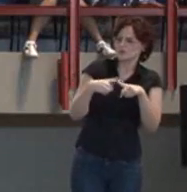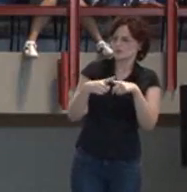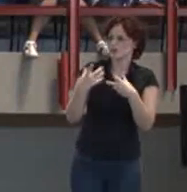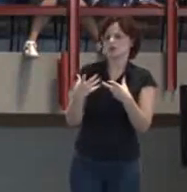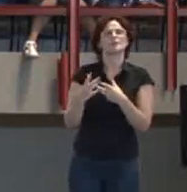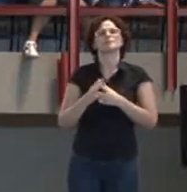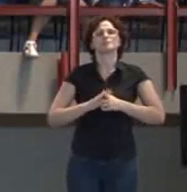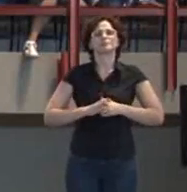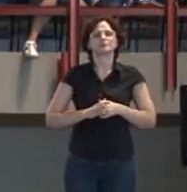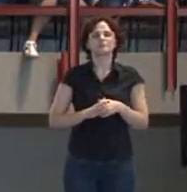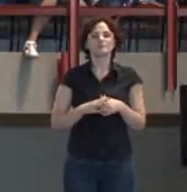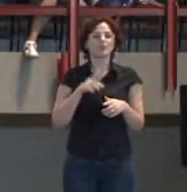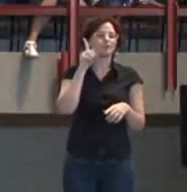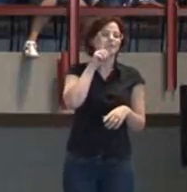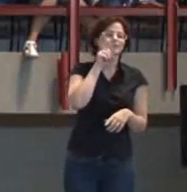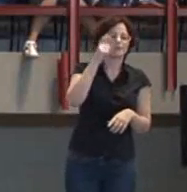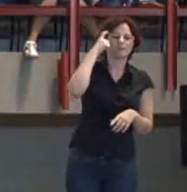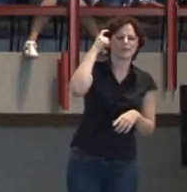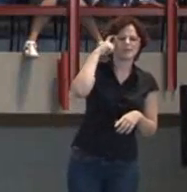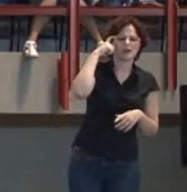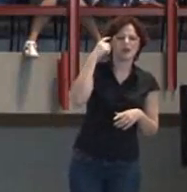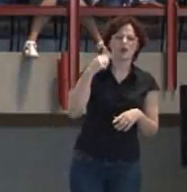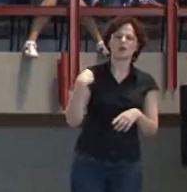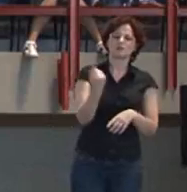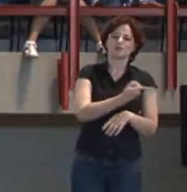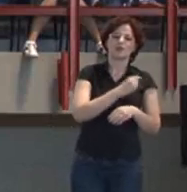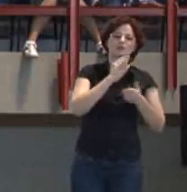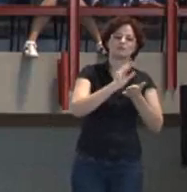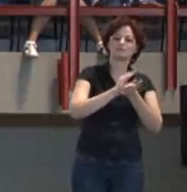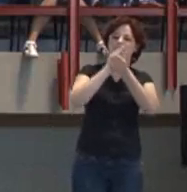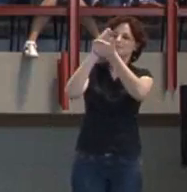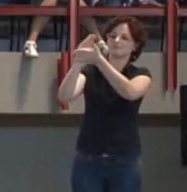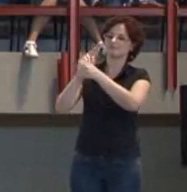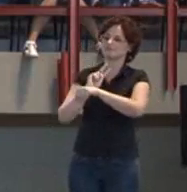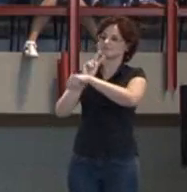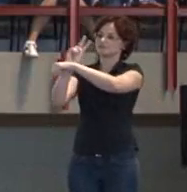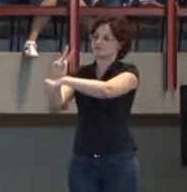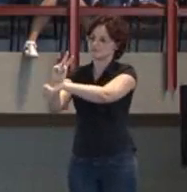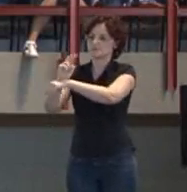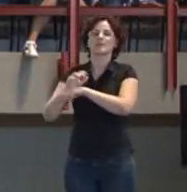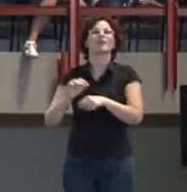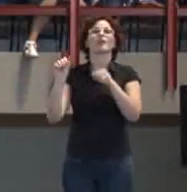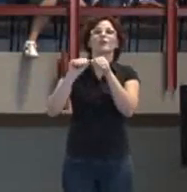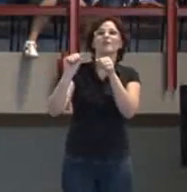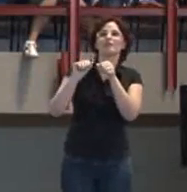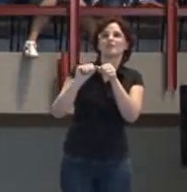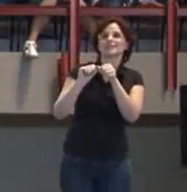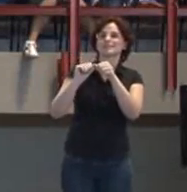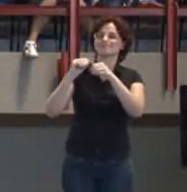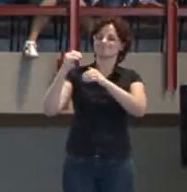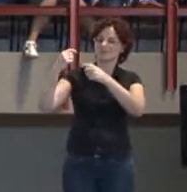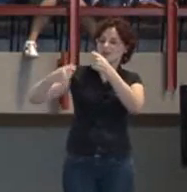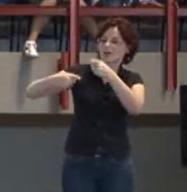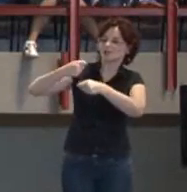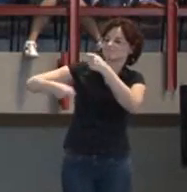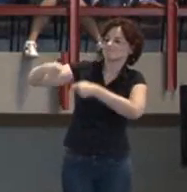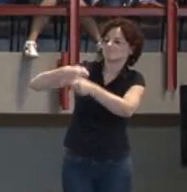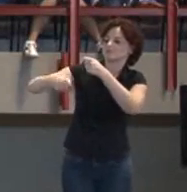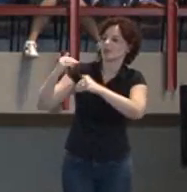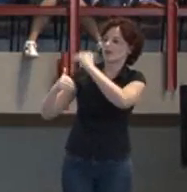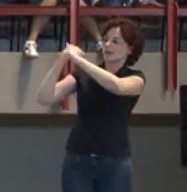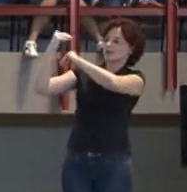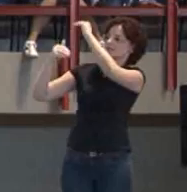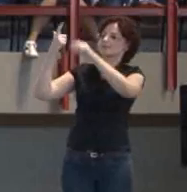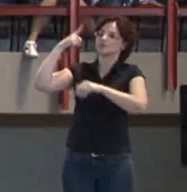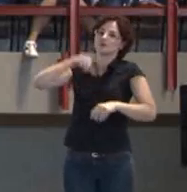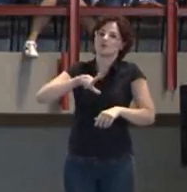vamos fazer com que a economia desses países europeus cresça de novo é a chamado Plano Marshall certo esse